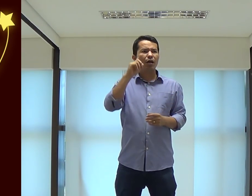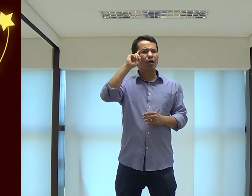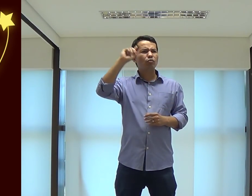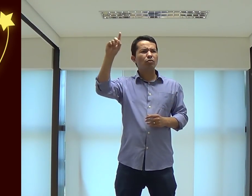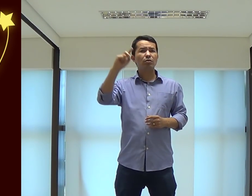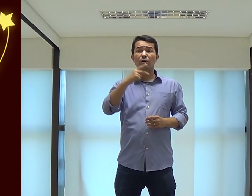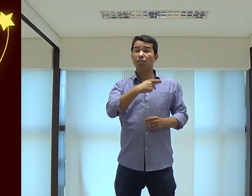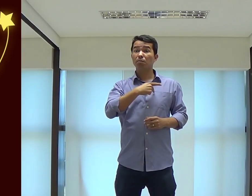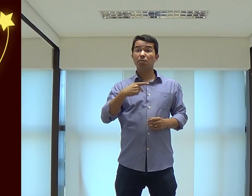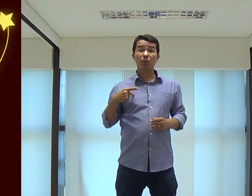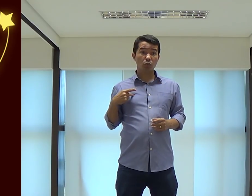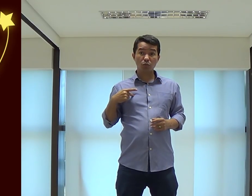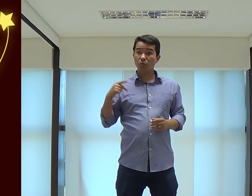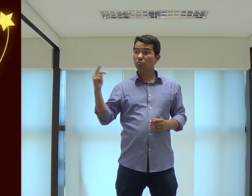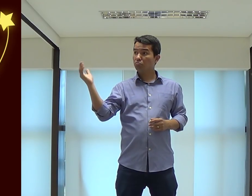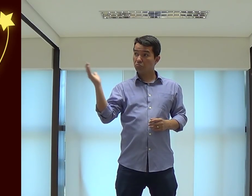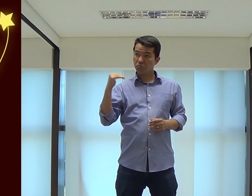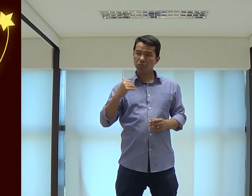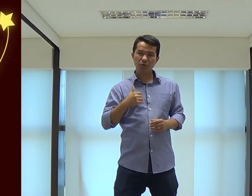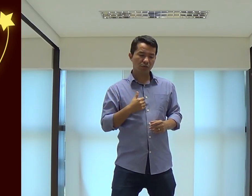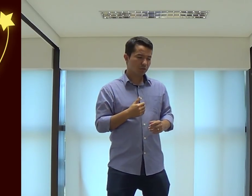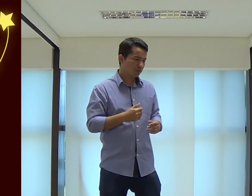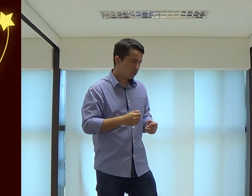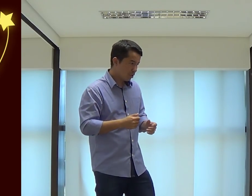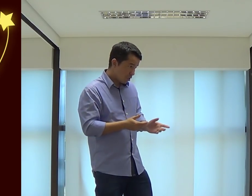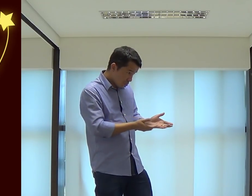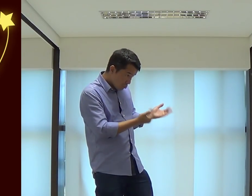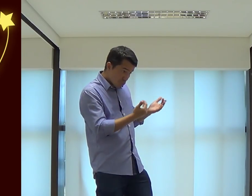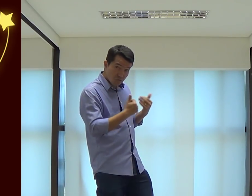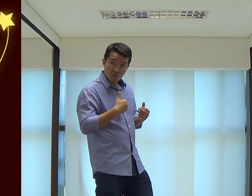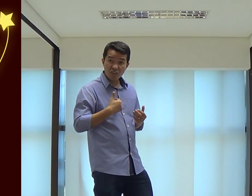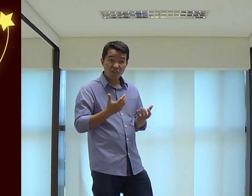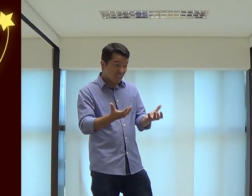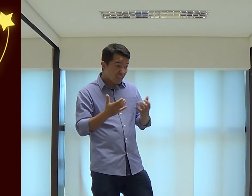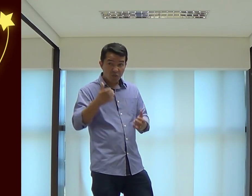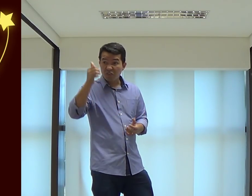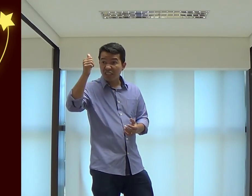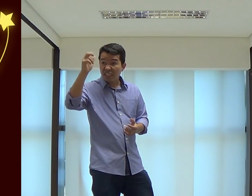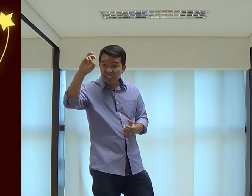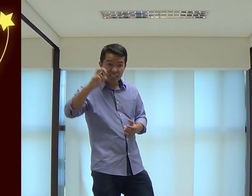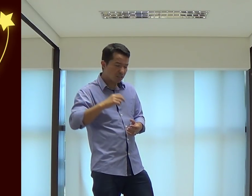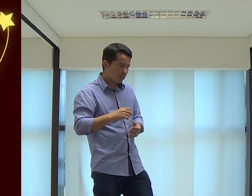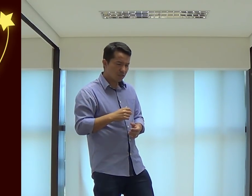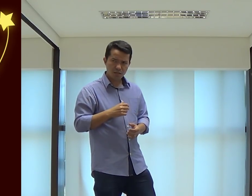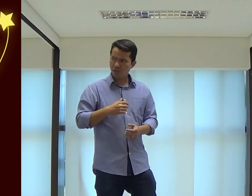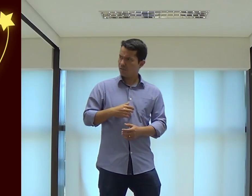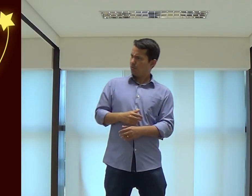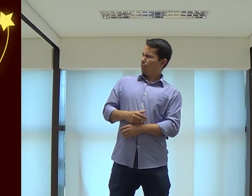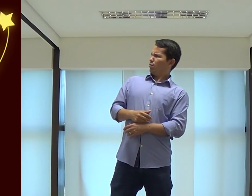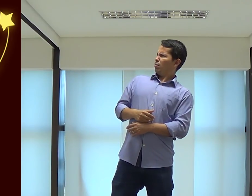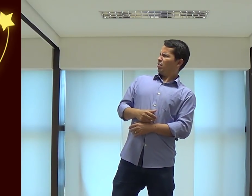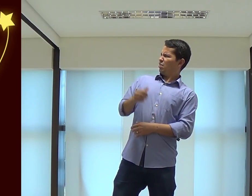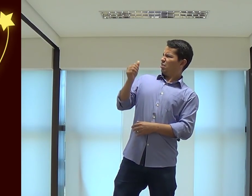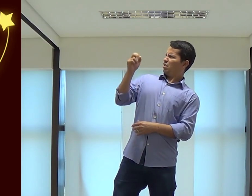vendendo aqui. Então, teve um dia que o pastor veio e falou: Ah, eu quero 15. Eu fiquei olhando: